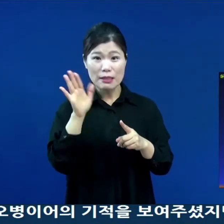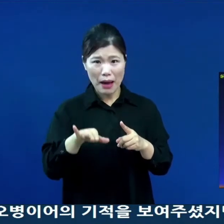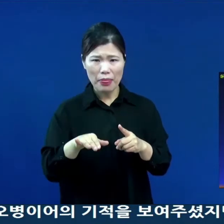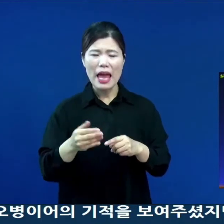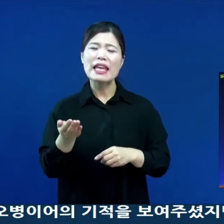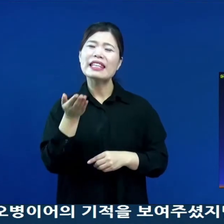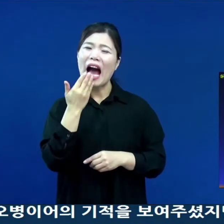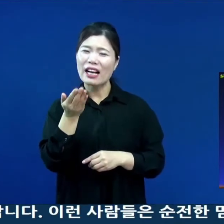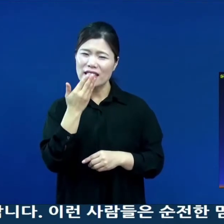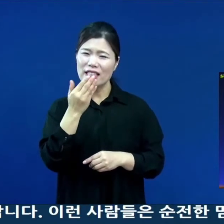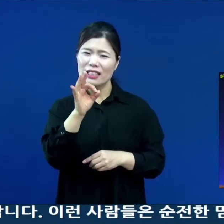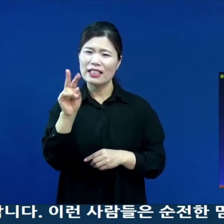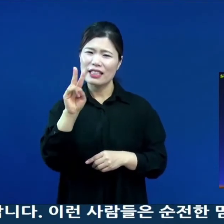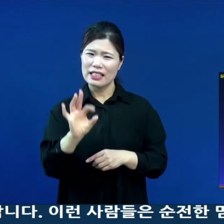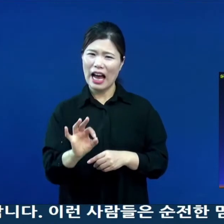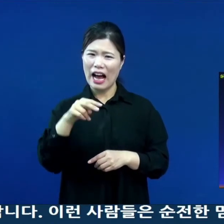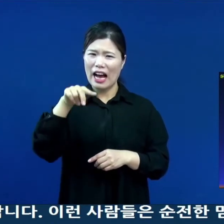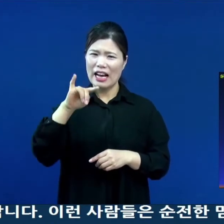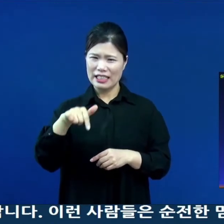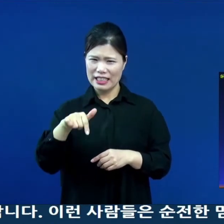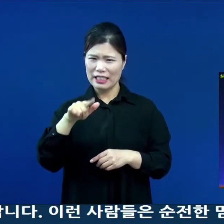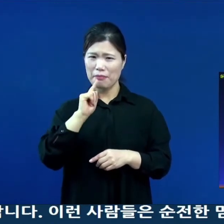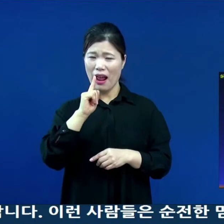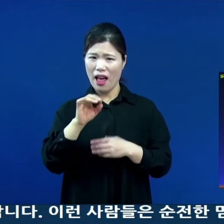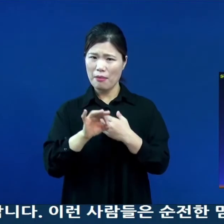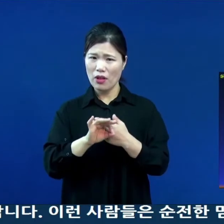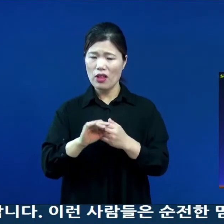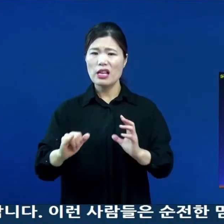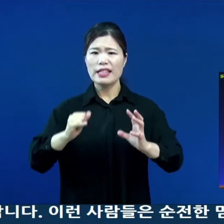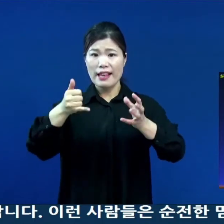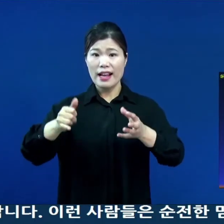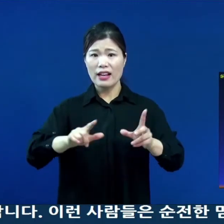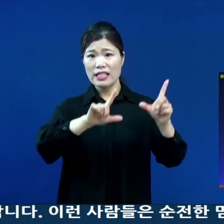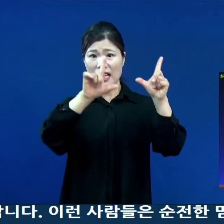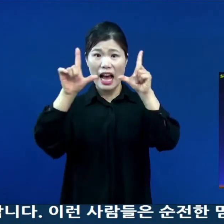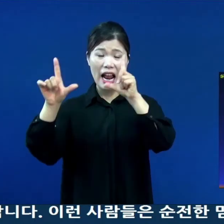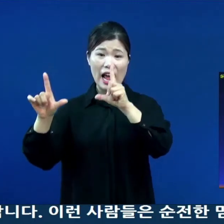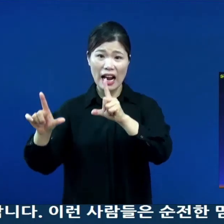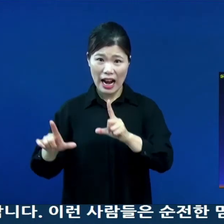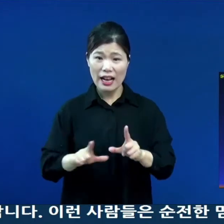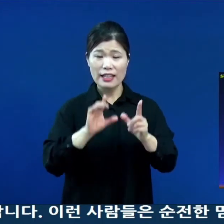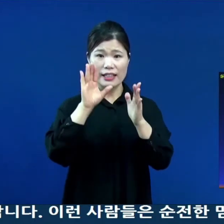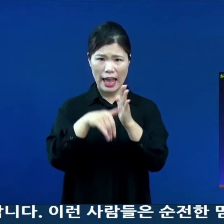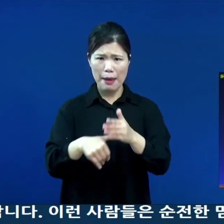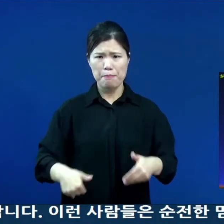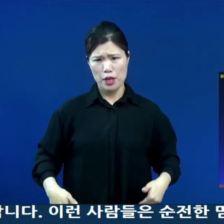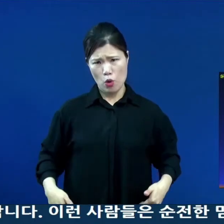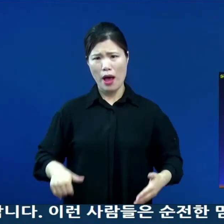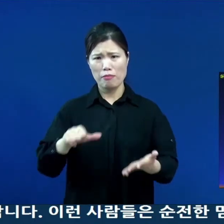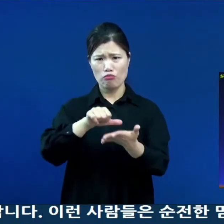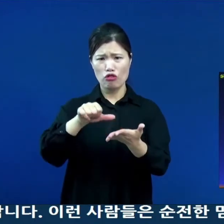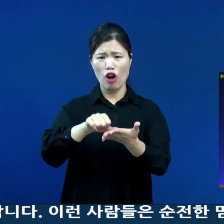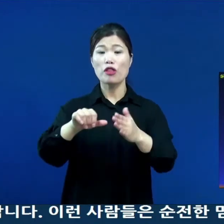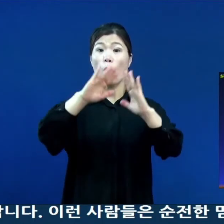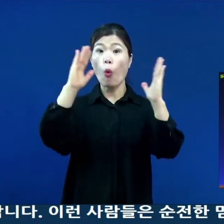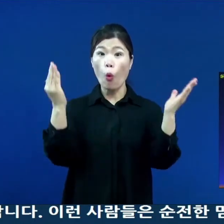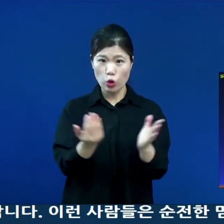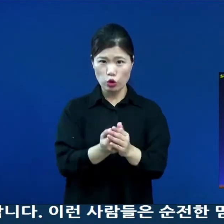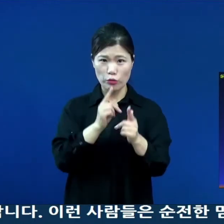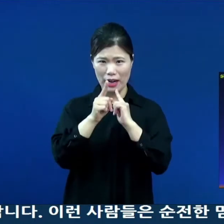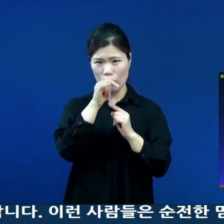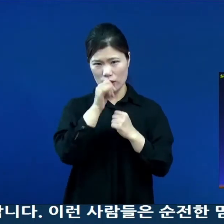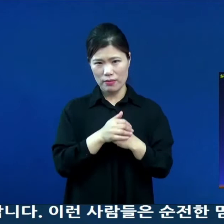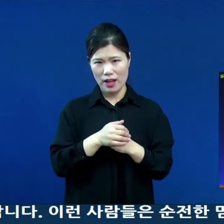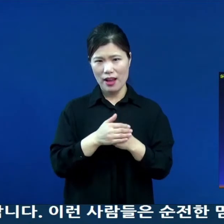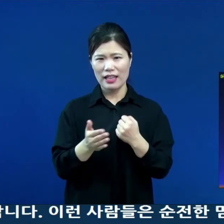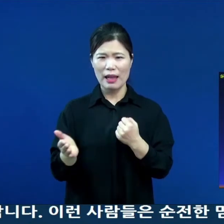먹을 것 전체, 혹은 우리가 세상을 살아가는데 필요한 물건들 전체, 이렇게 볼 수 있기 때문에 생명의 양식,